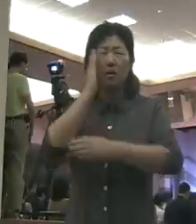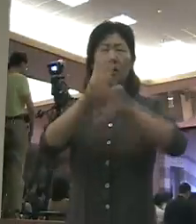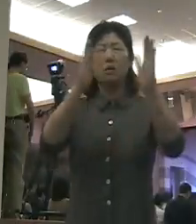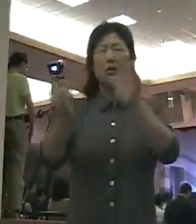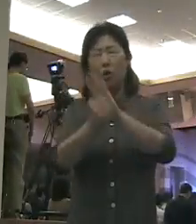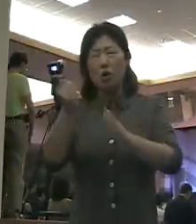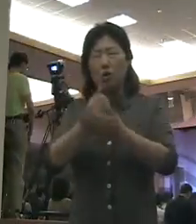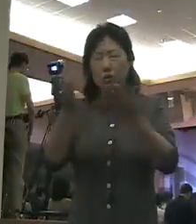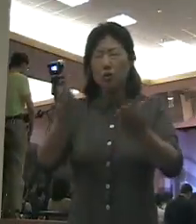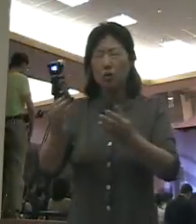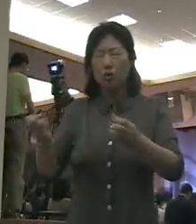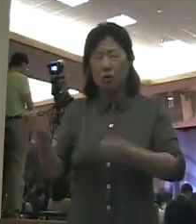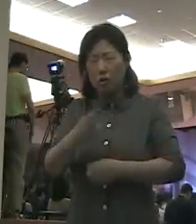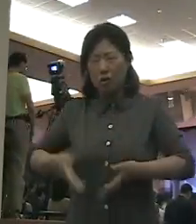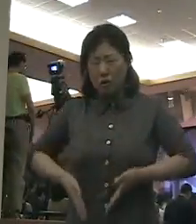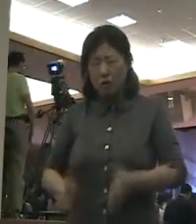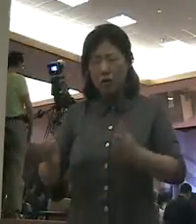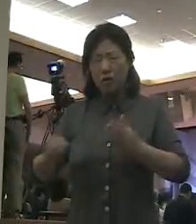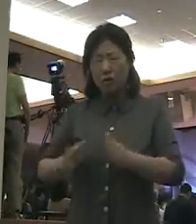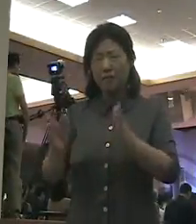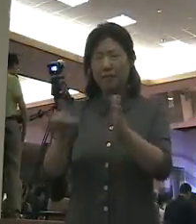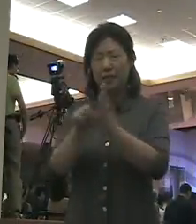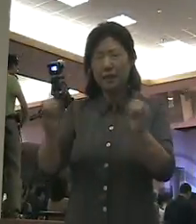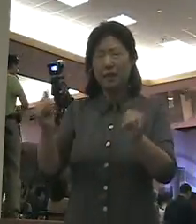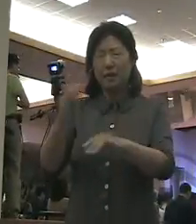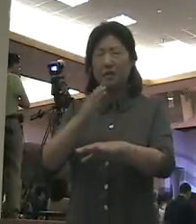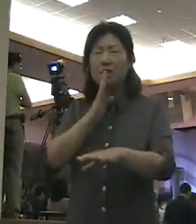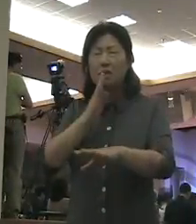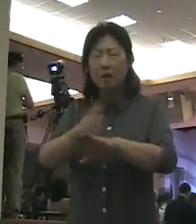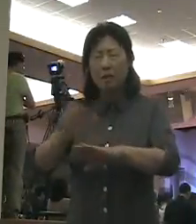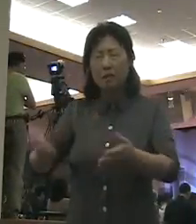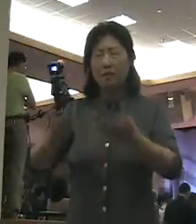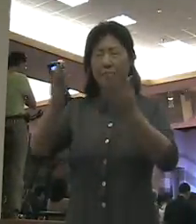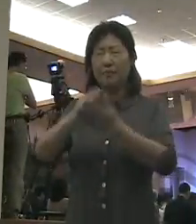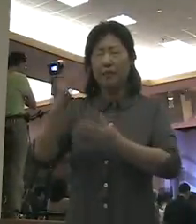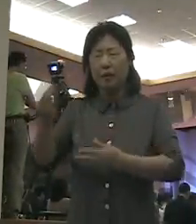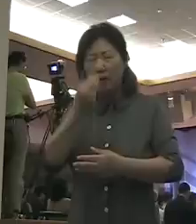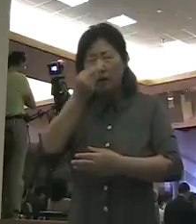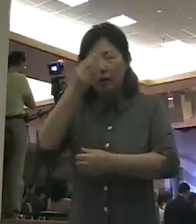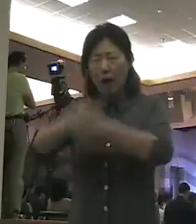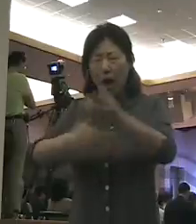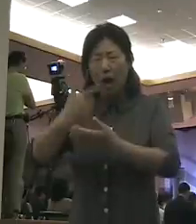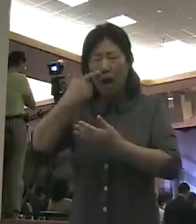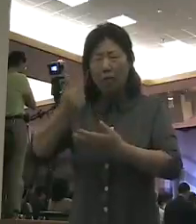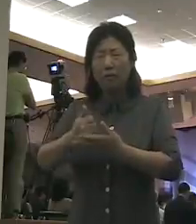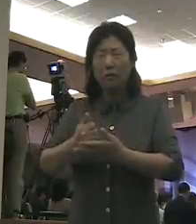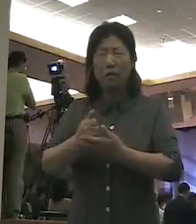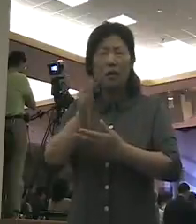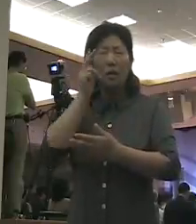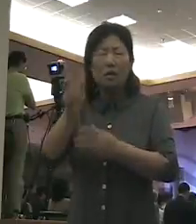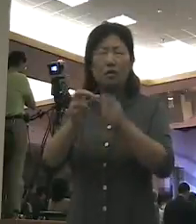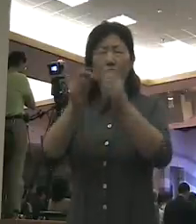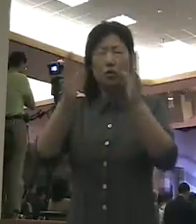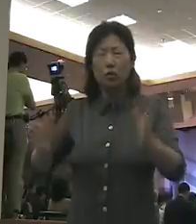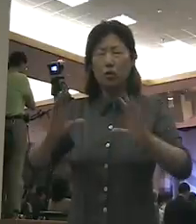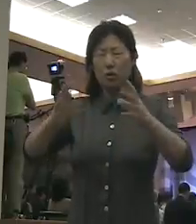주시고 거듭난 백성이 되게 하심을 참으로 감사드립니다. 거룩하신 하나님 아버지, 그러나 저희들은 지난 일주일 동안 세상에 살면서